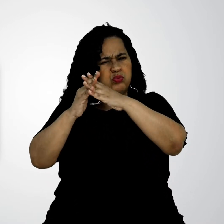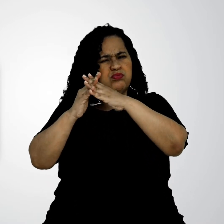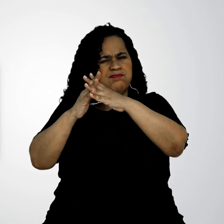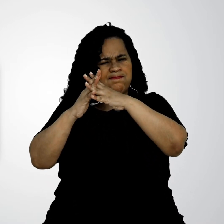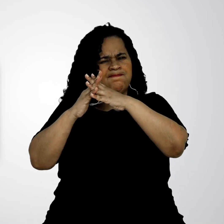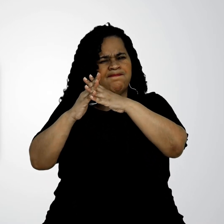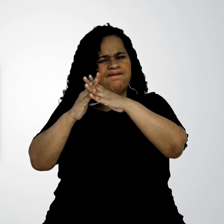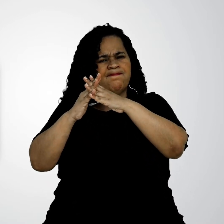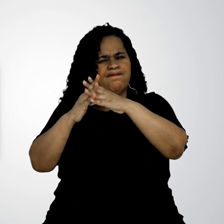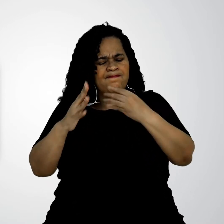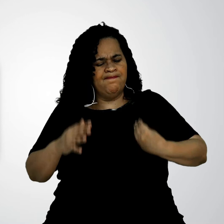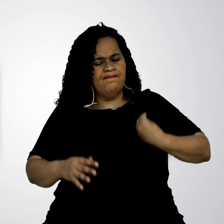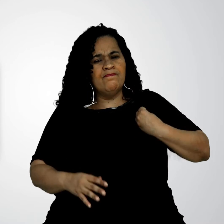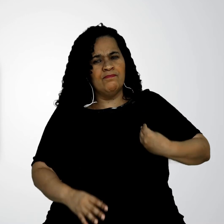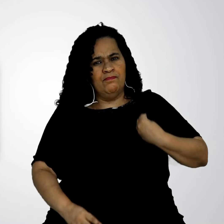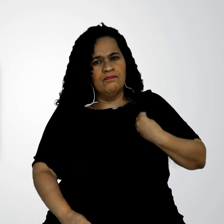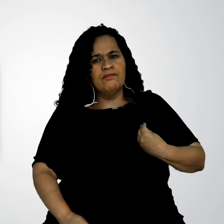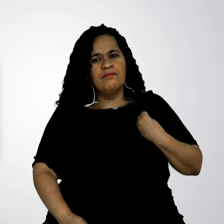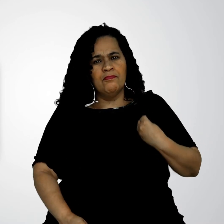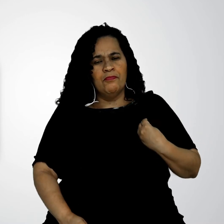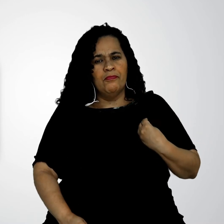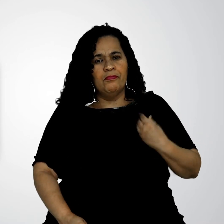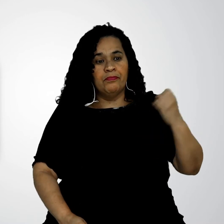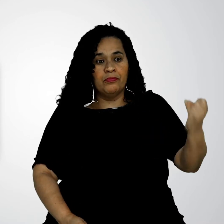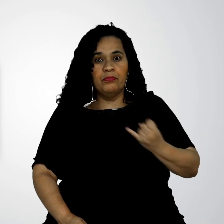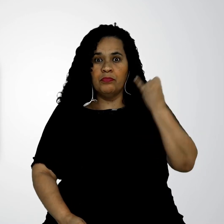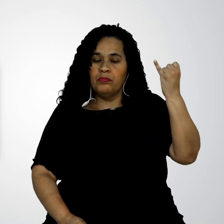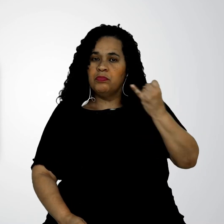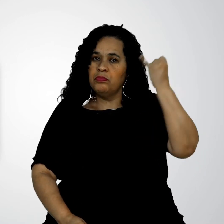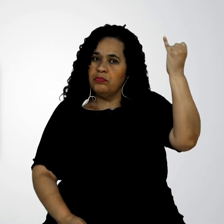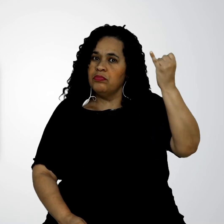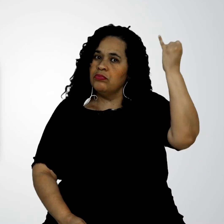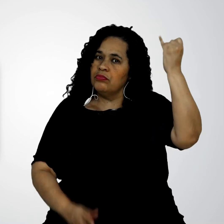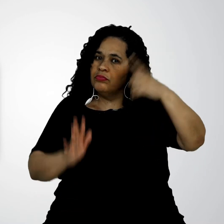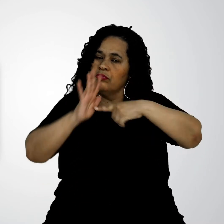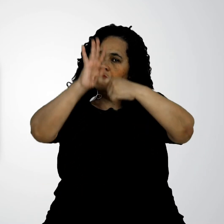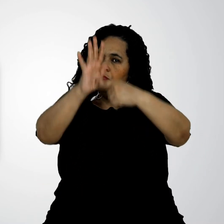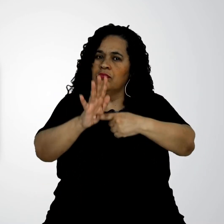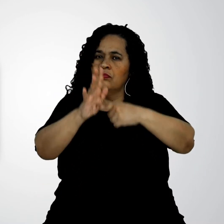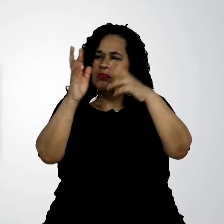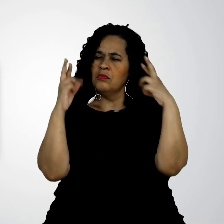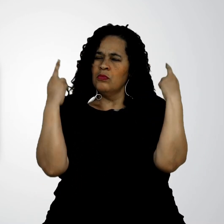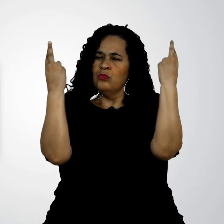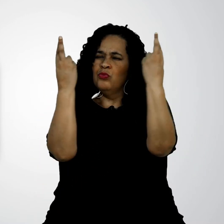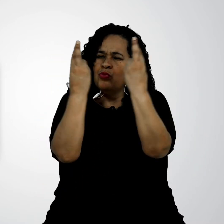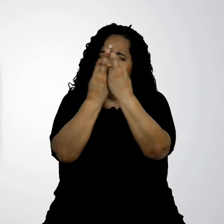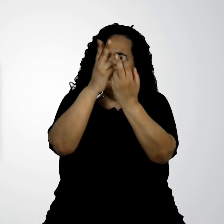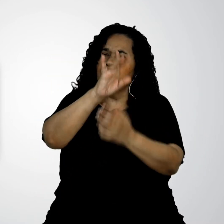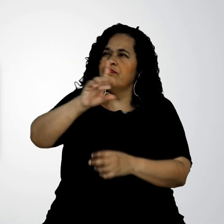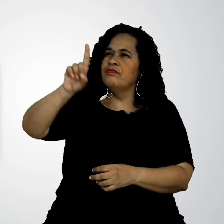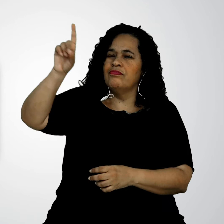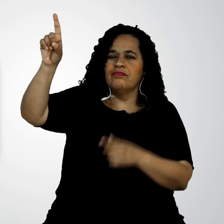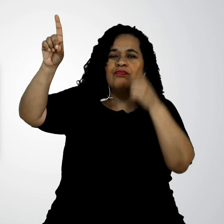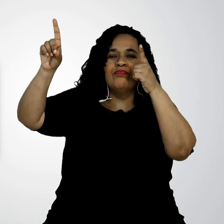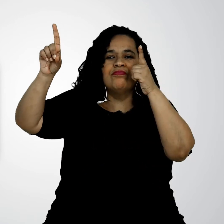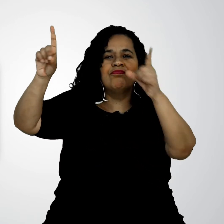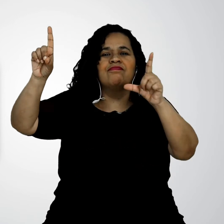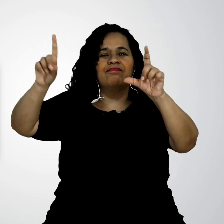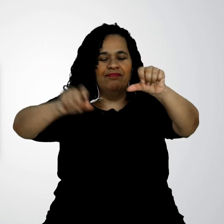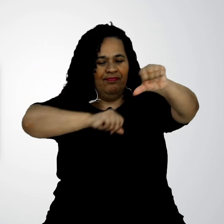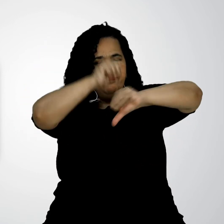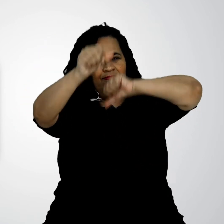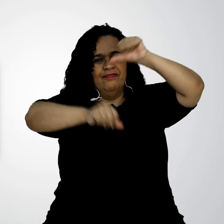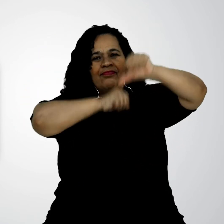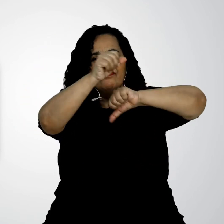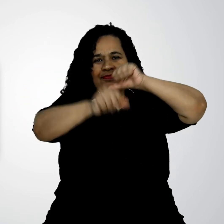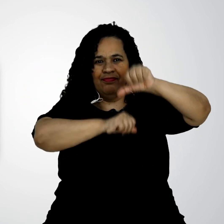relação à sexualidade. Mas é importante que a gente diga que no reino de Deus é possível viver transformação, né? E que essa transformação